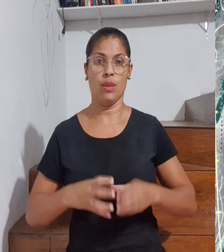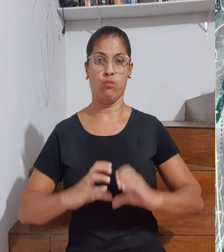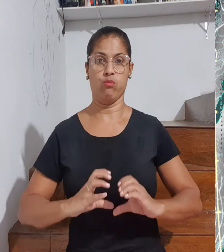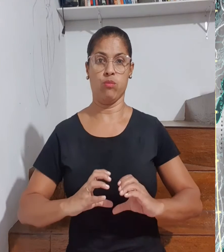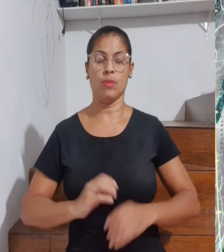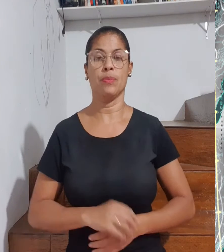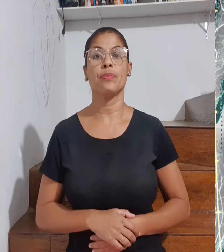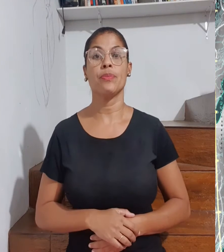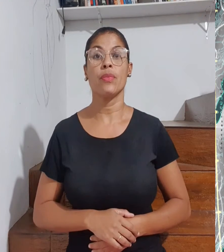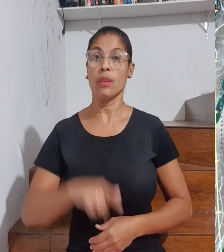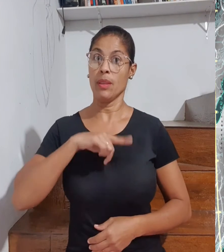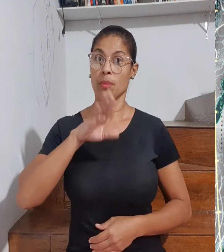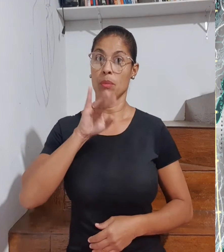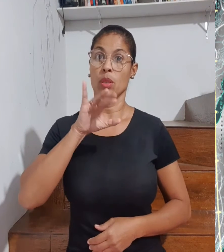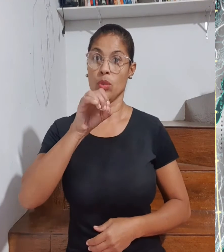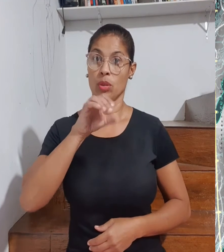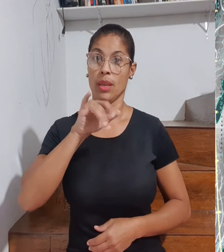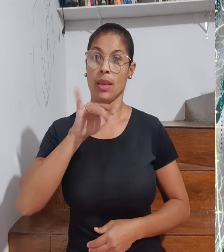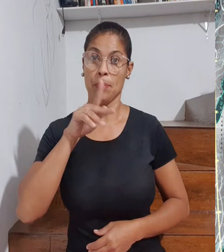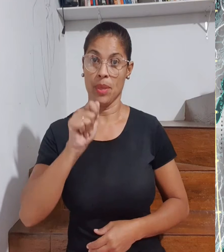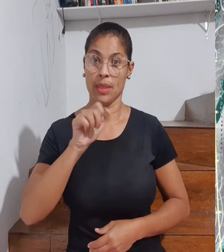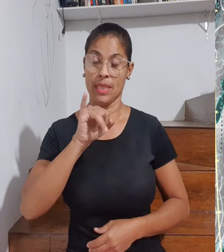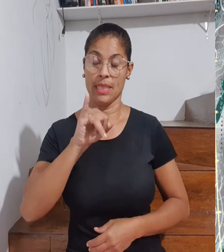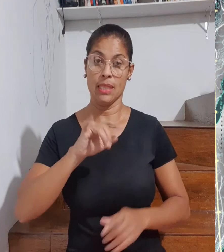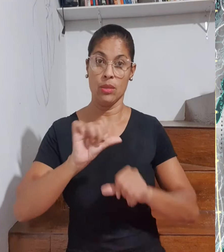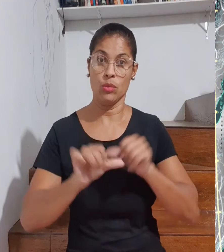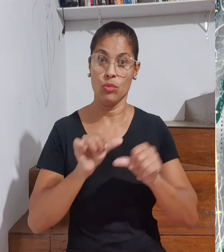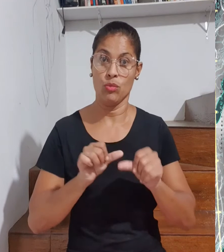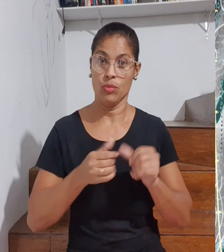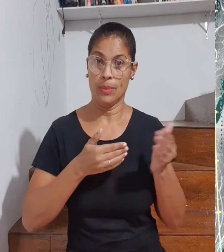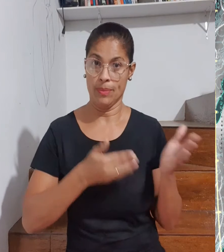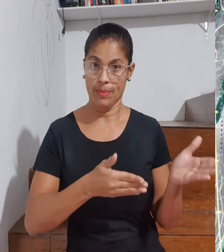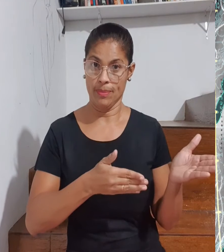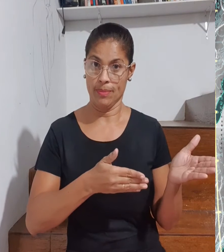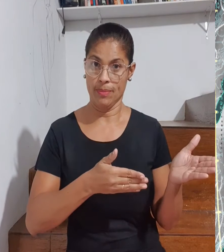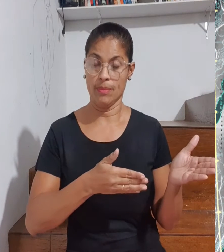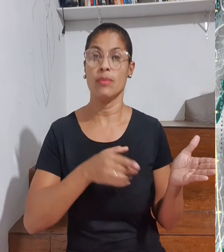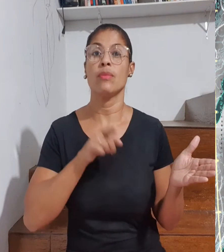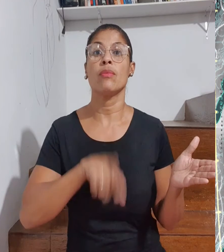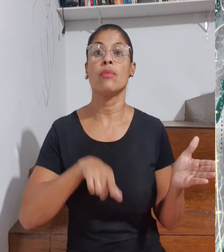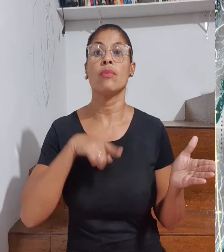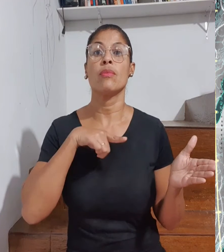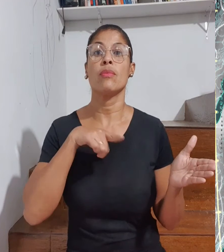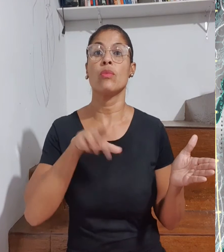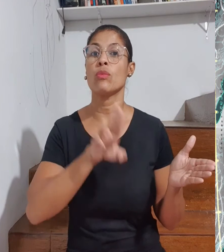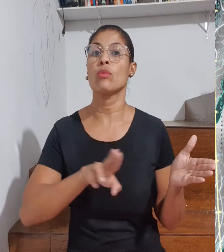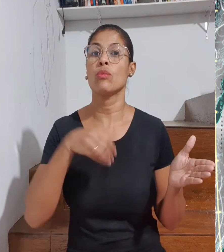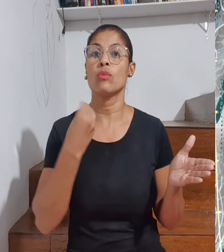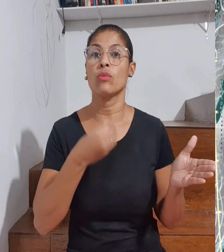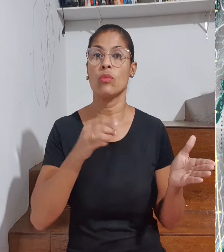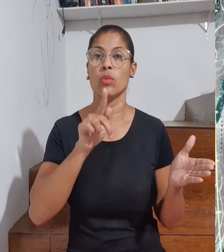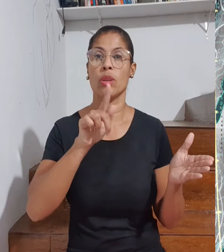E a pilocarpina, que na forma de colírio ou inserção oftálmica de liberação prolongada, é usada